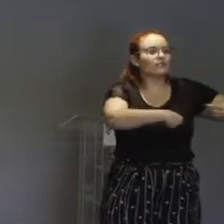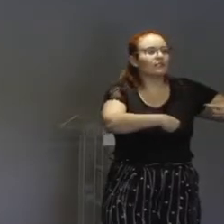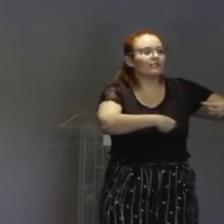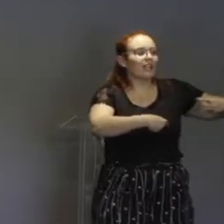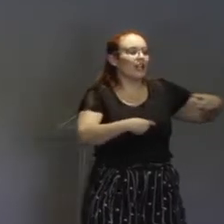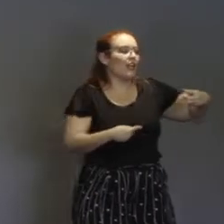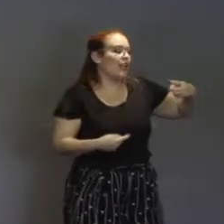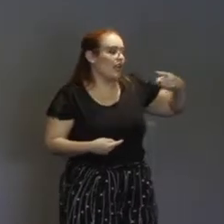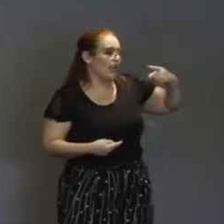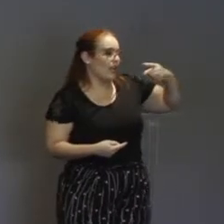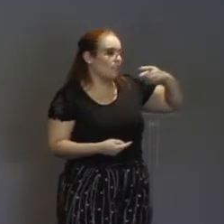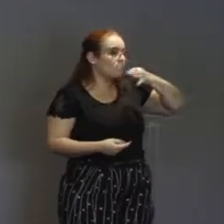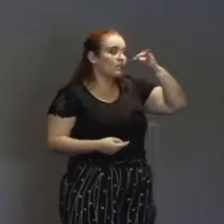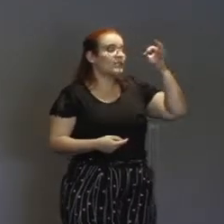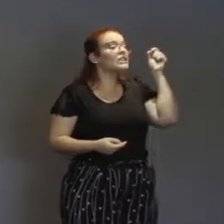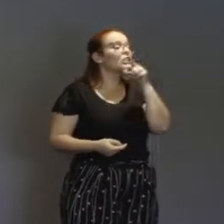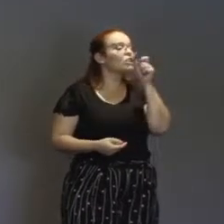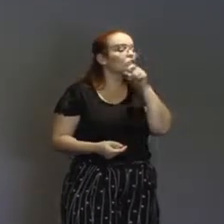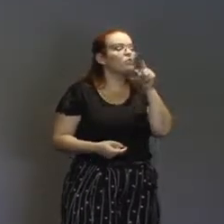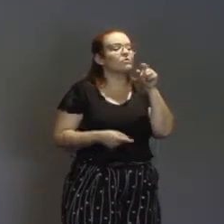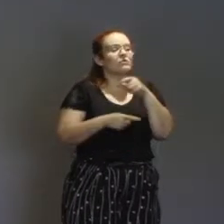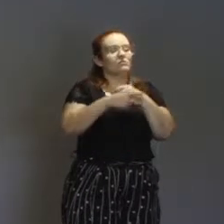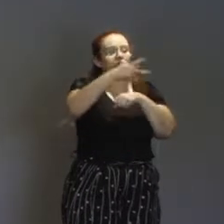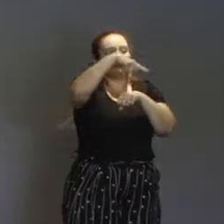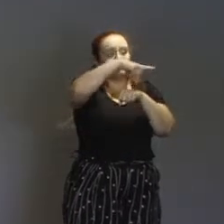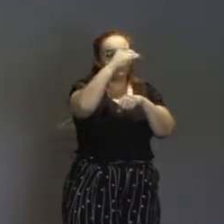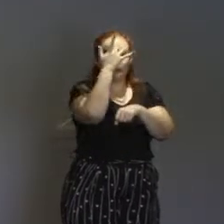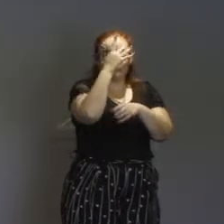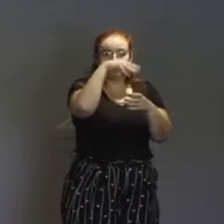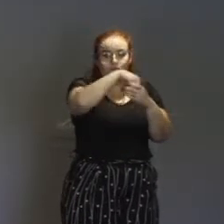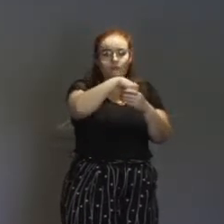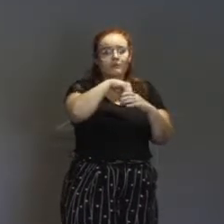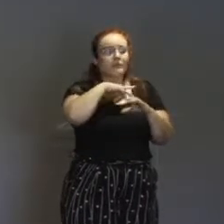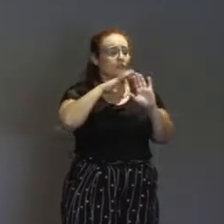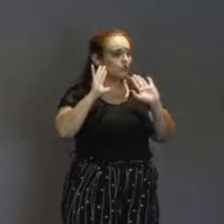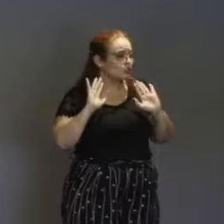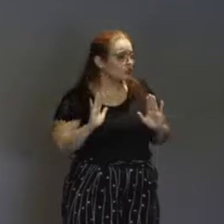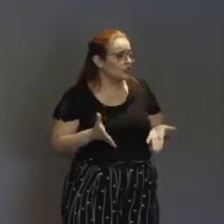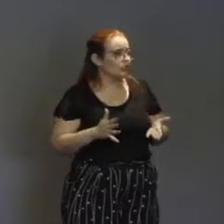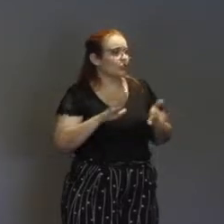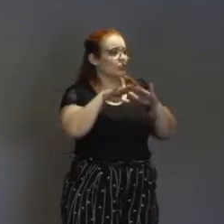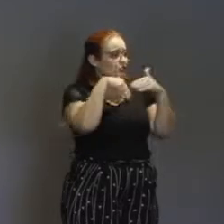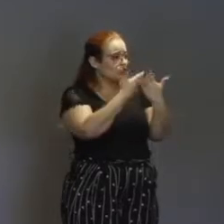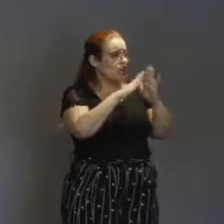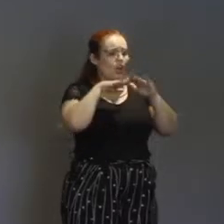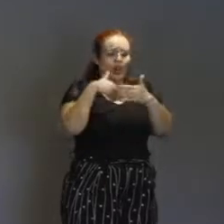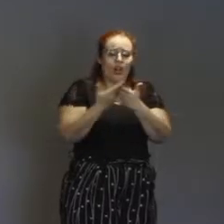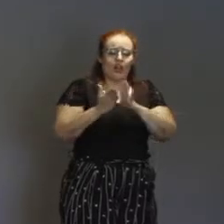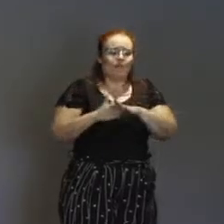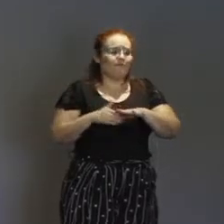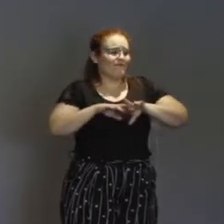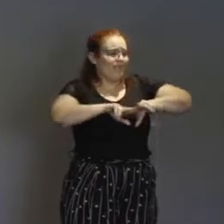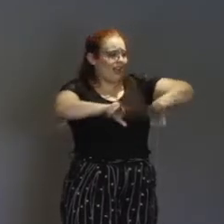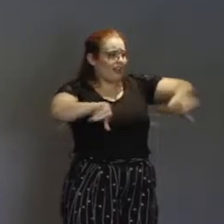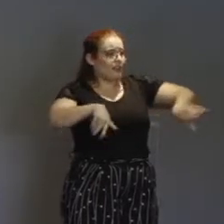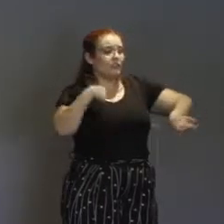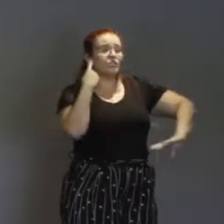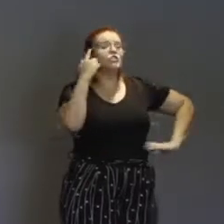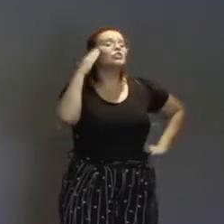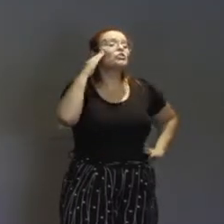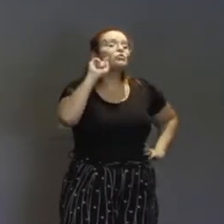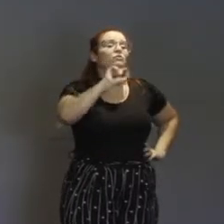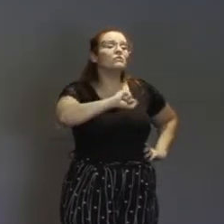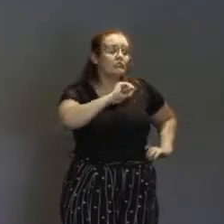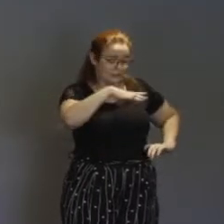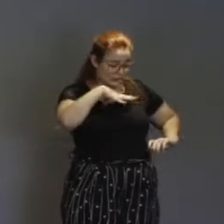primárias, enfim, da Índia. E trabalha já com centenas de escolas nisso. E a gente cada vez mais entende que as cidades também têm que